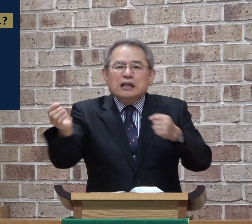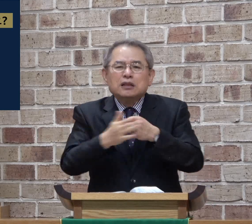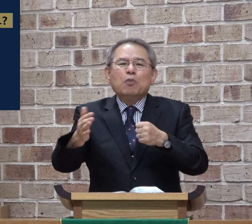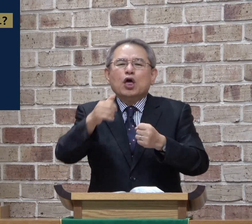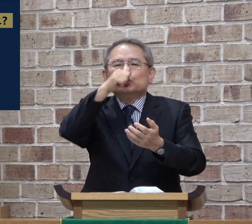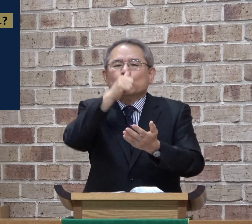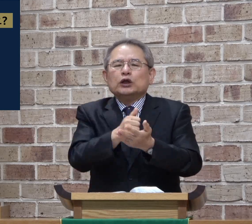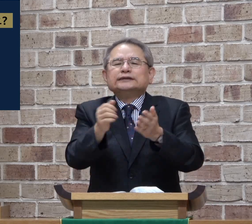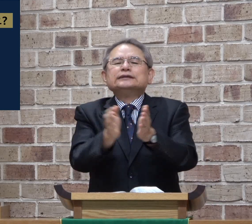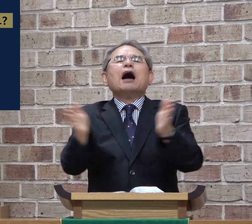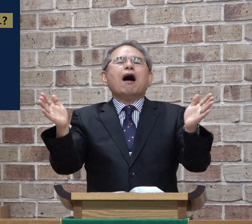않았기 때문입니다.